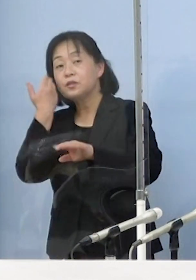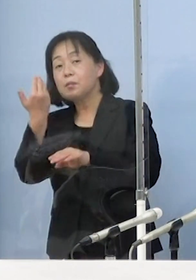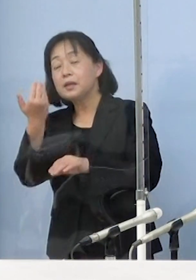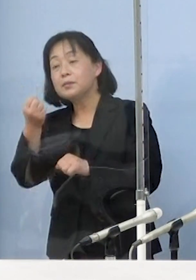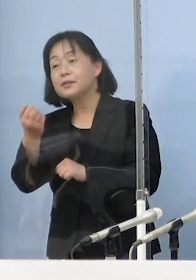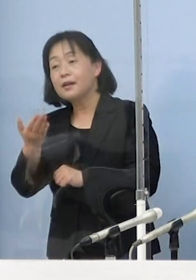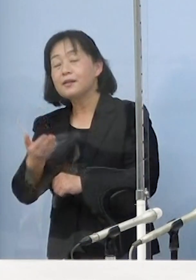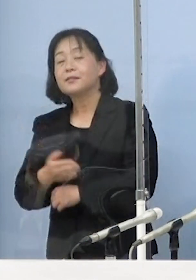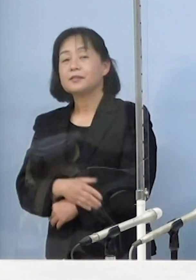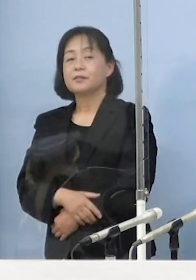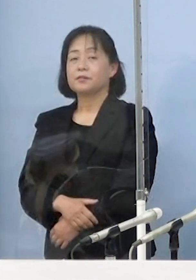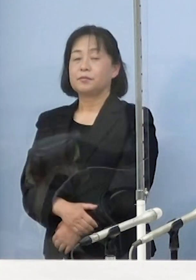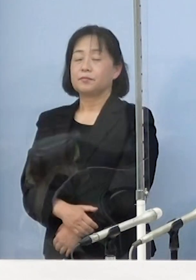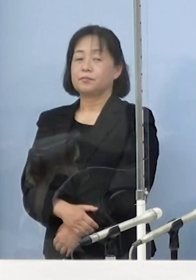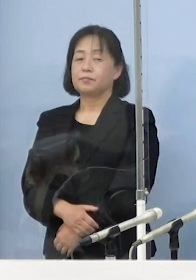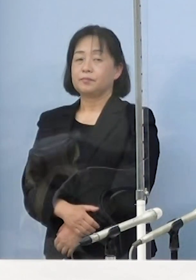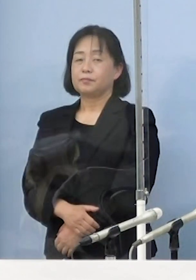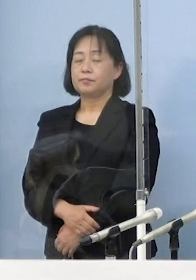どうぞ。